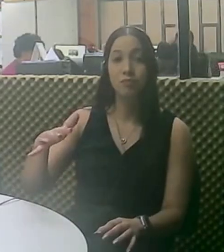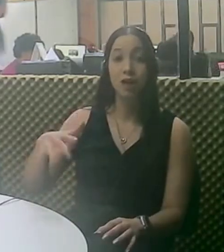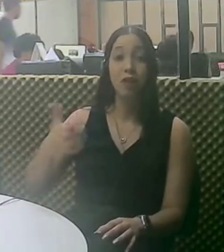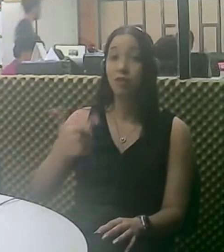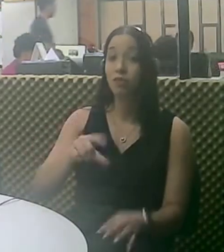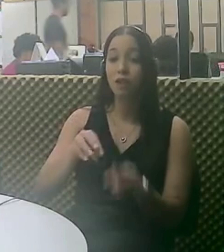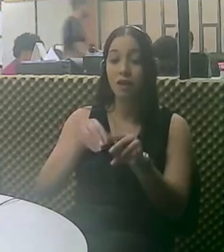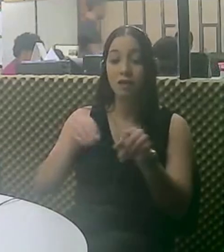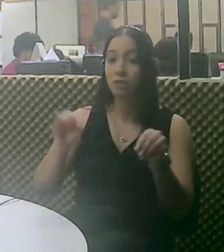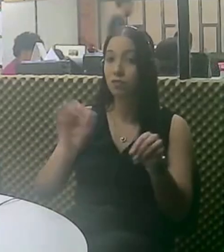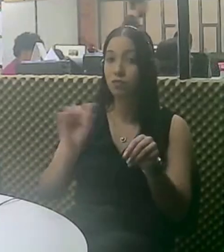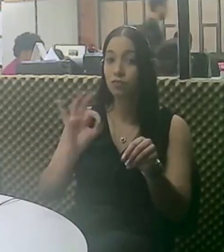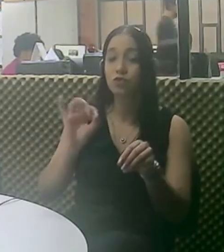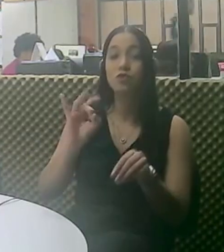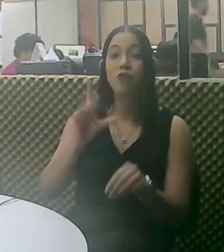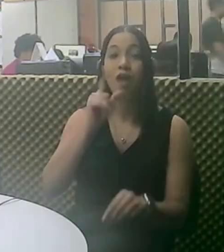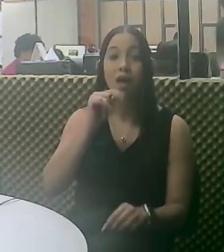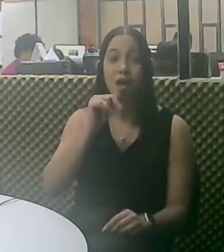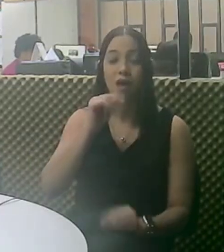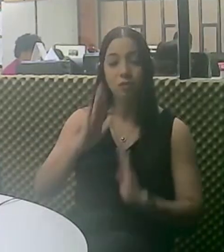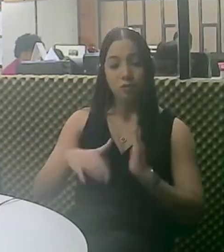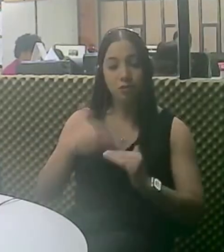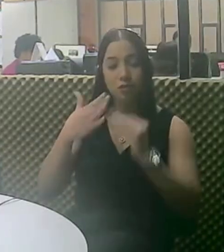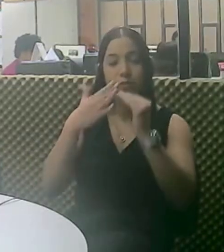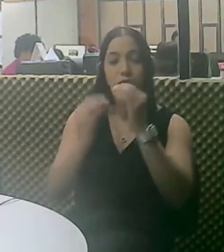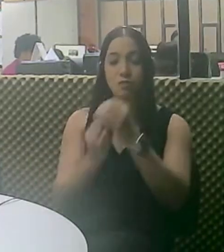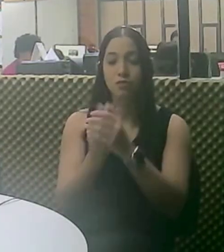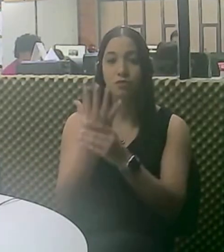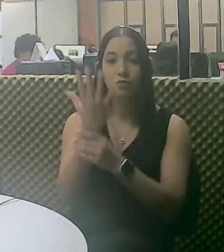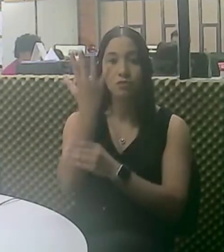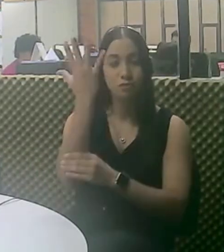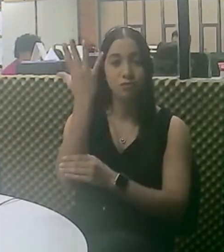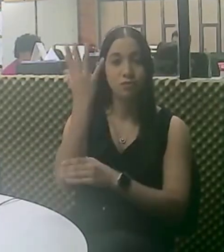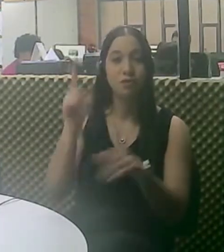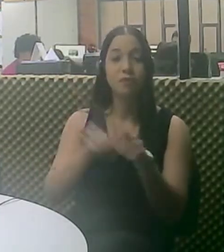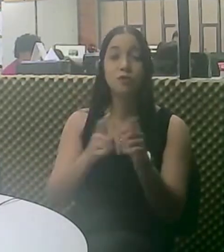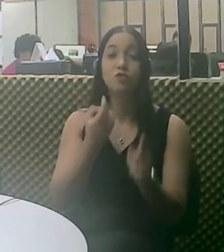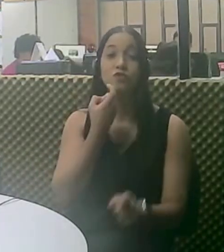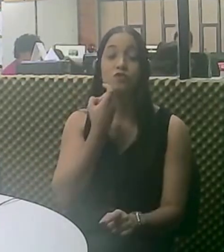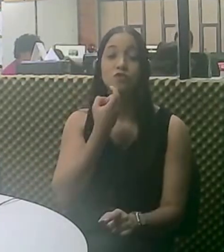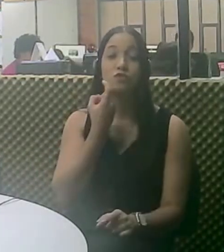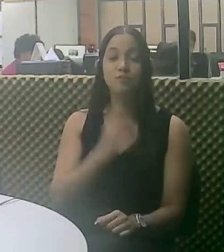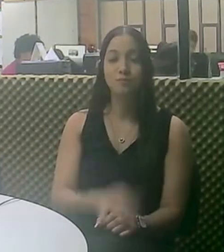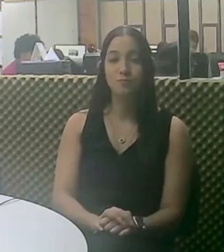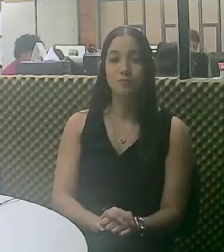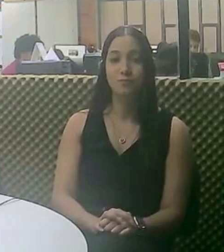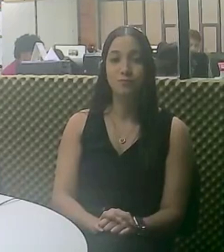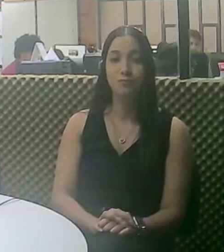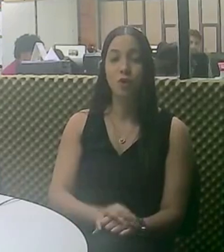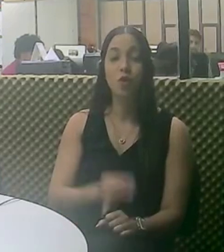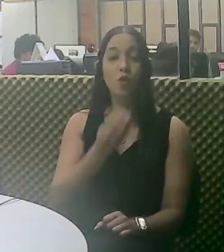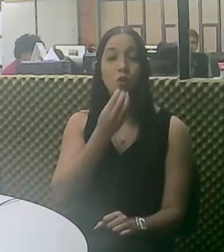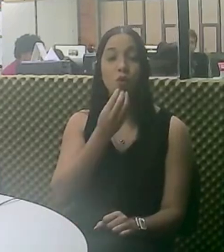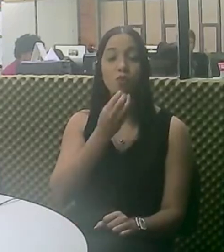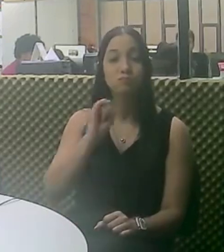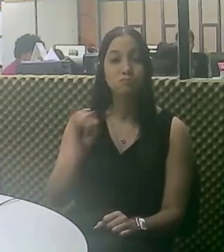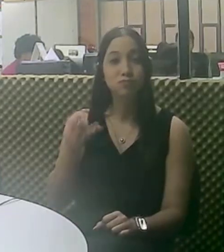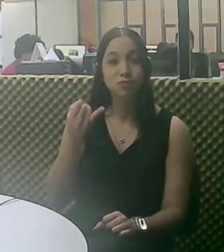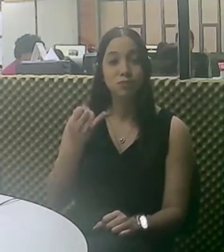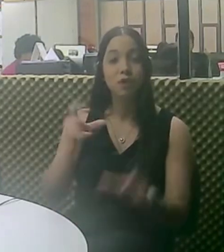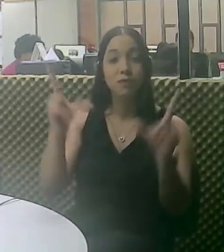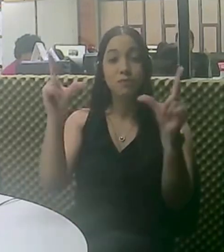terra que alia o uso da água para desenvolvimento de plantas e criação de peixes. Entre as vantagens estão a redução